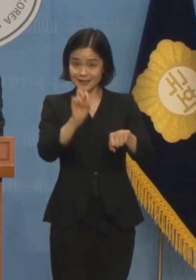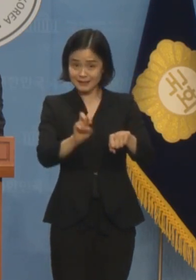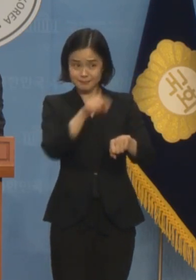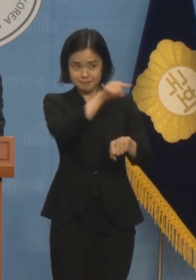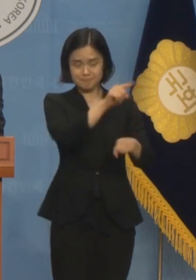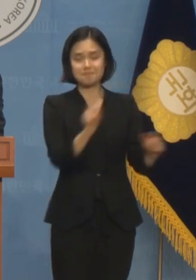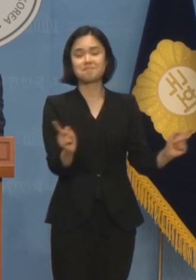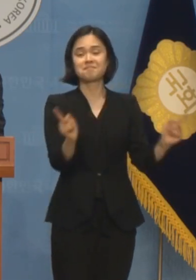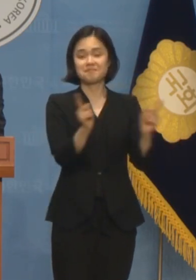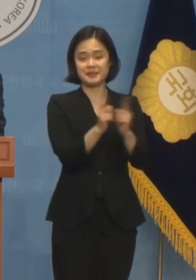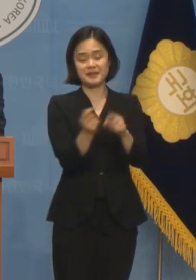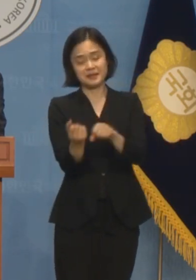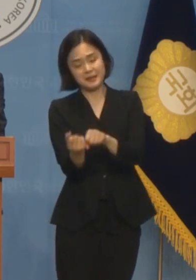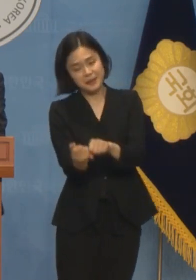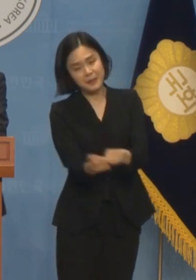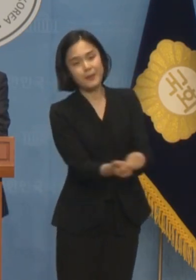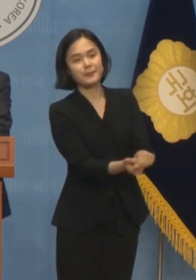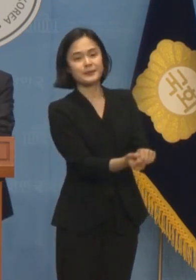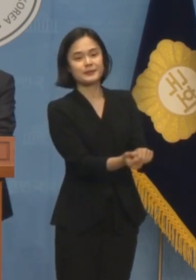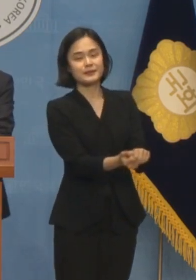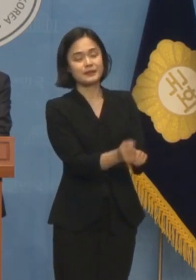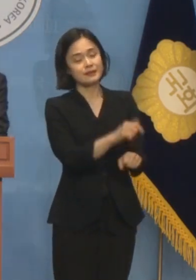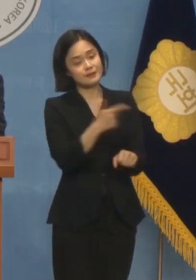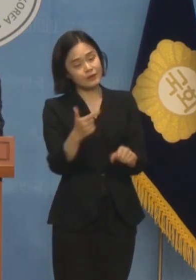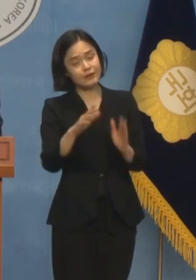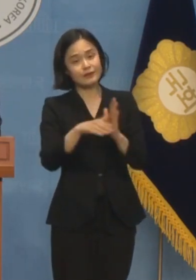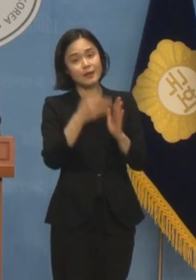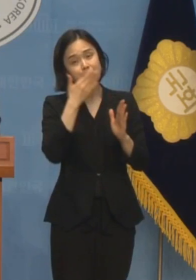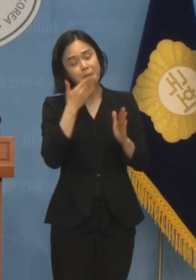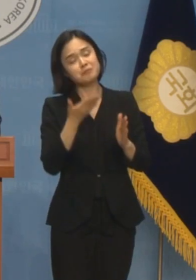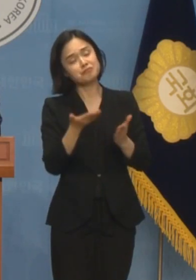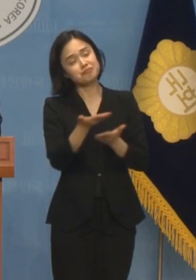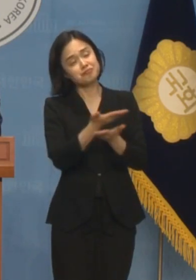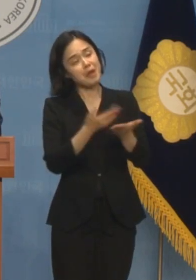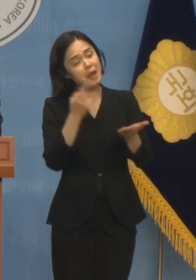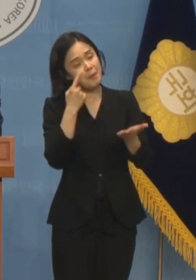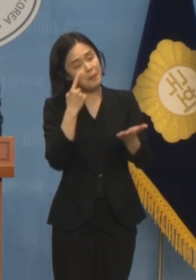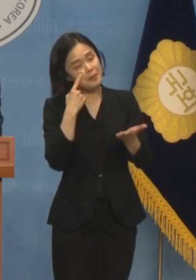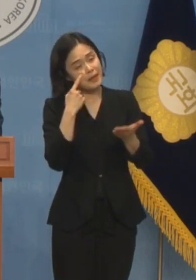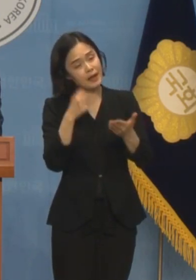등 구체적인 일정 계획도 짜놓은 상황이었습니다.